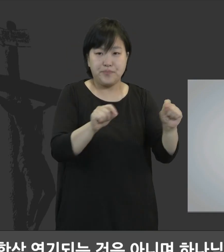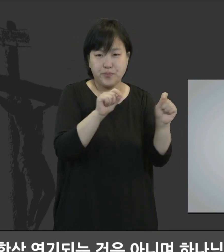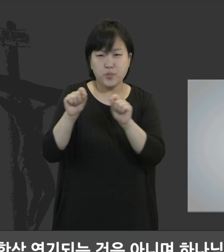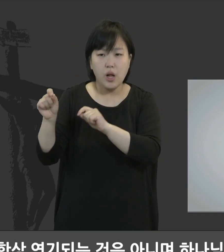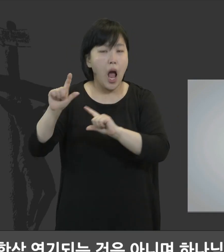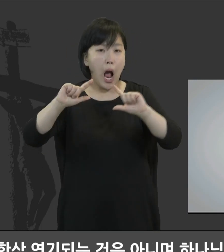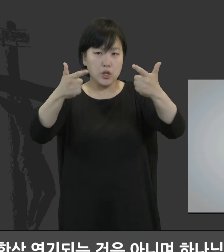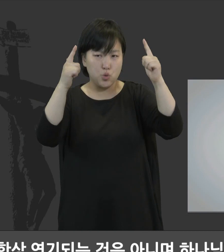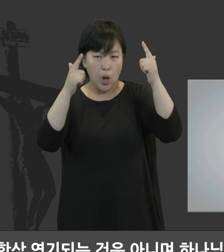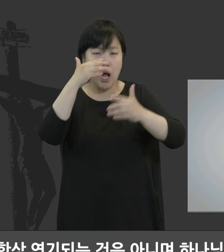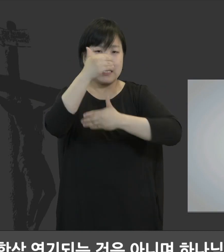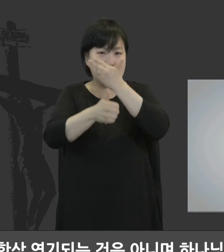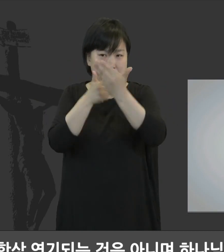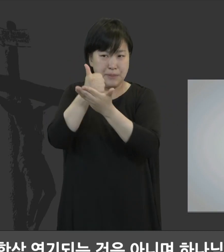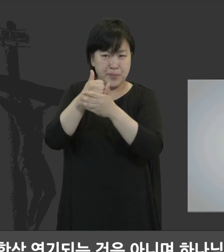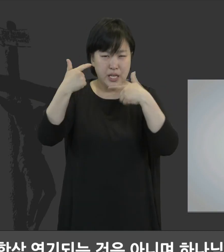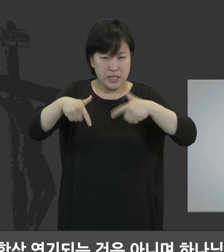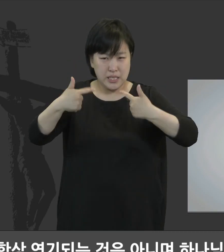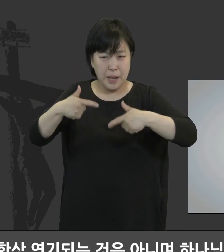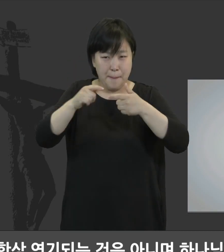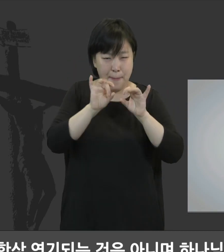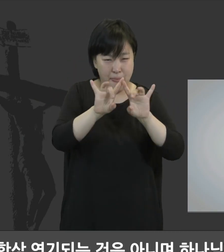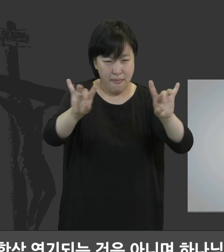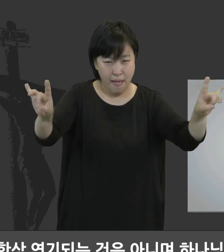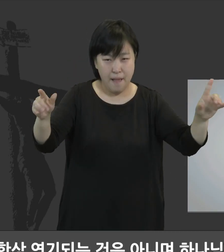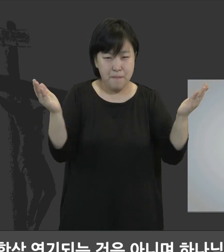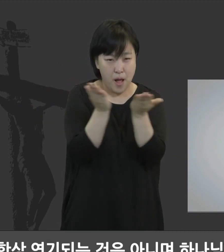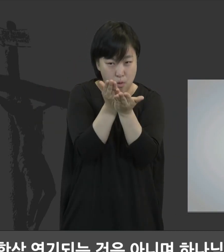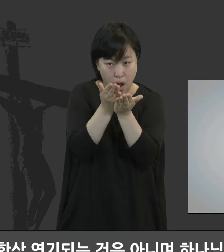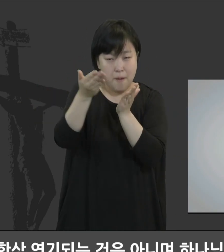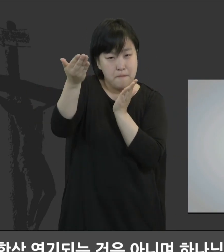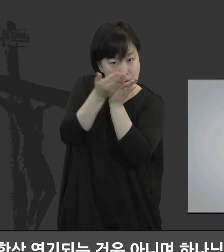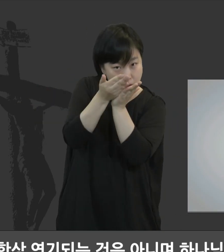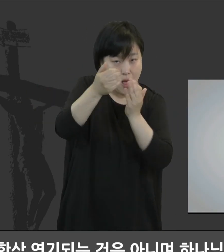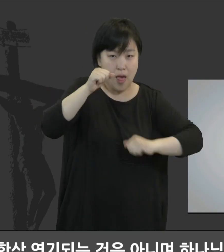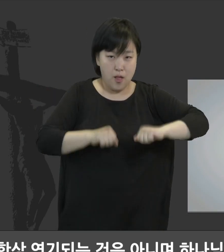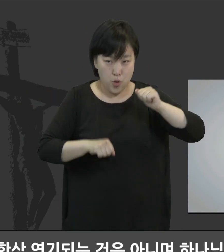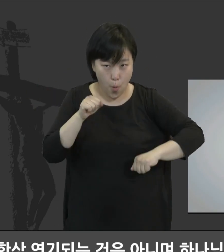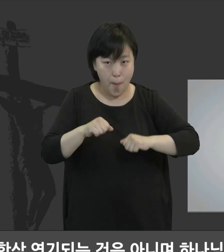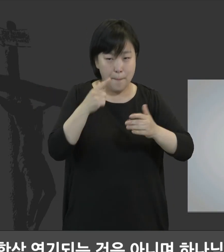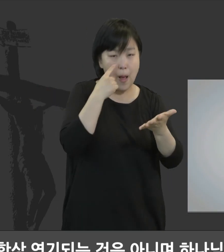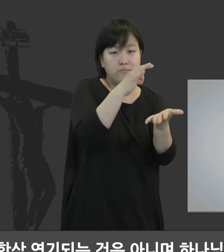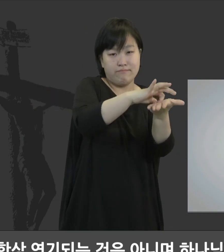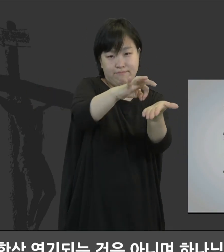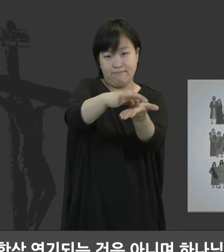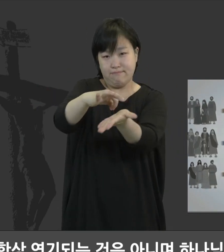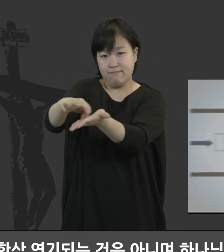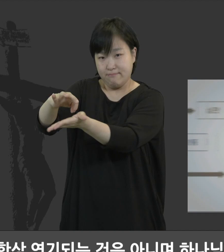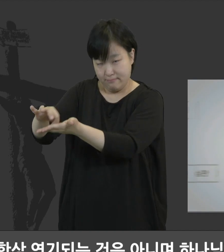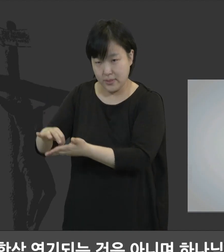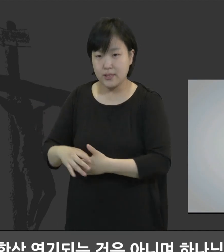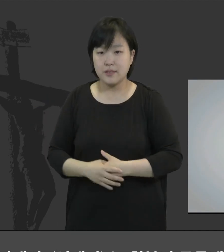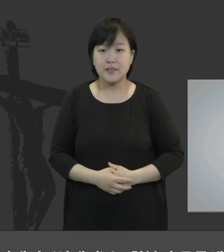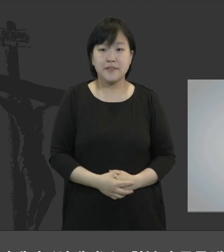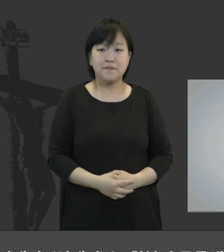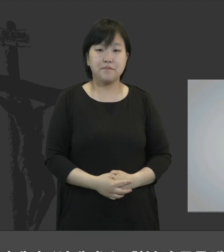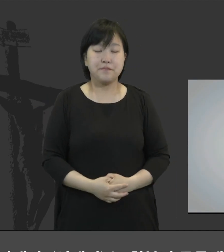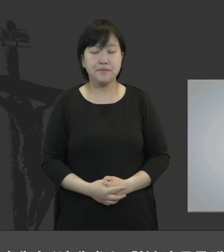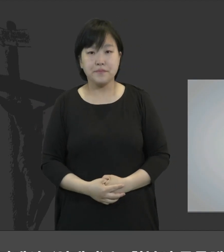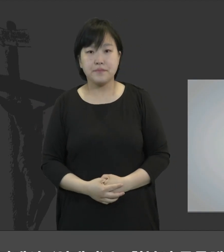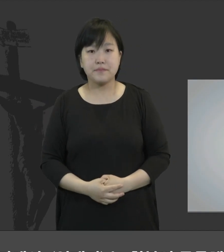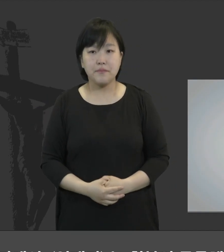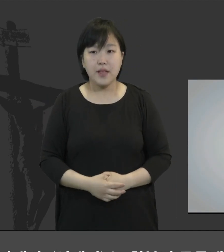아니며 하나님께서는 언제나 각 세대를 그 행한 바에 따라 다루셨다는 것입니다. 이런